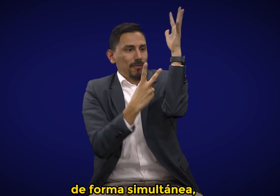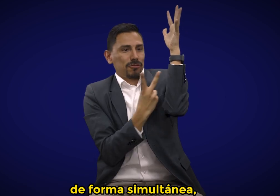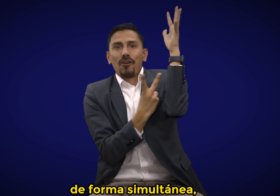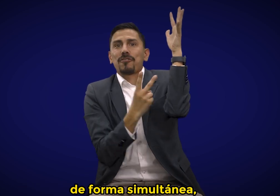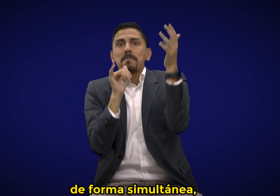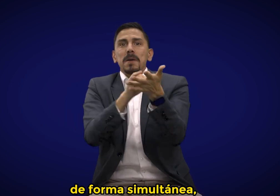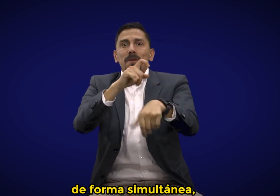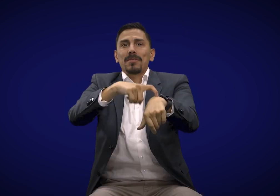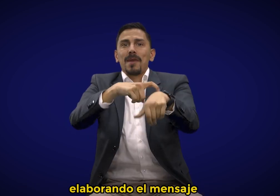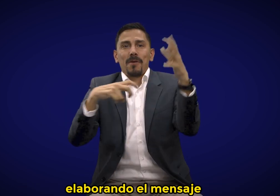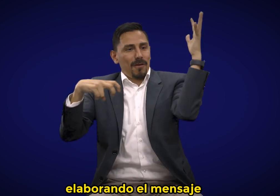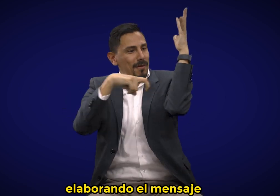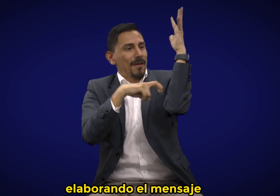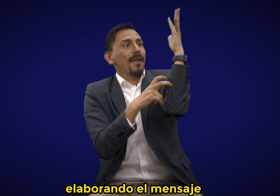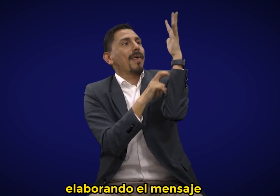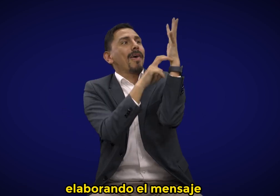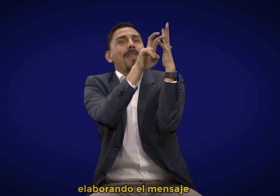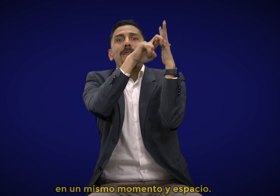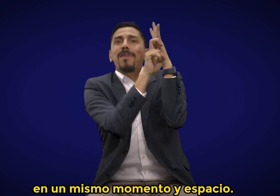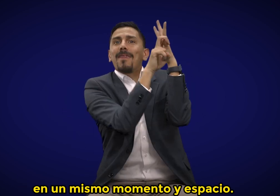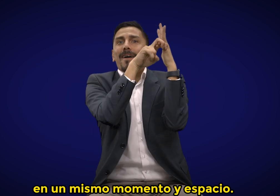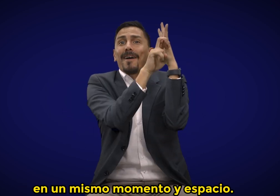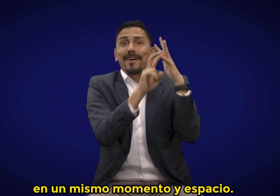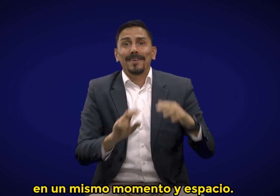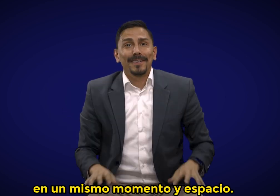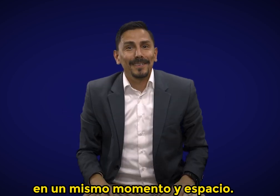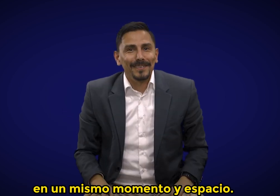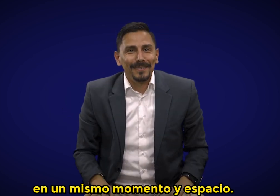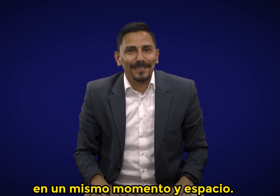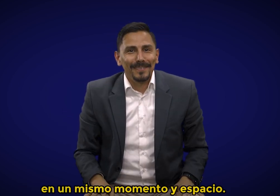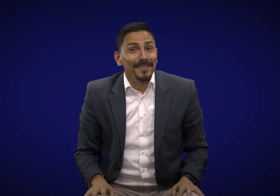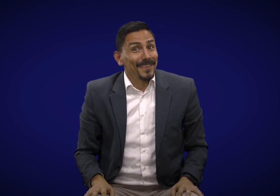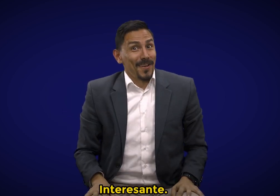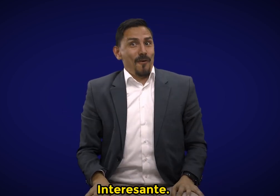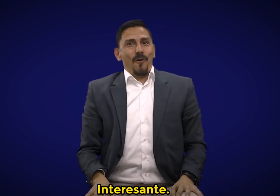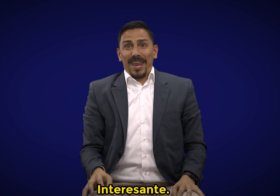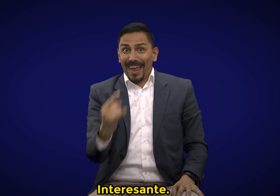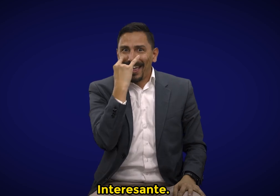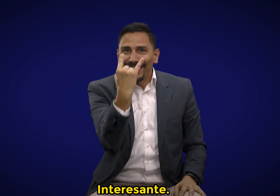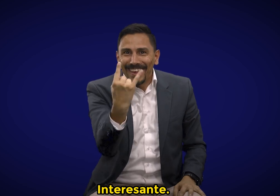forma simultánea, elaborando el mensaje en un mismo momento y espacio. Interesante.